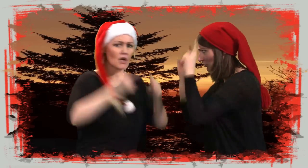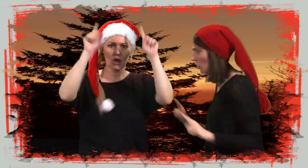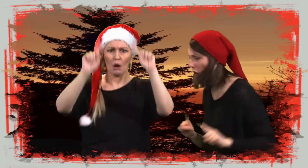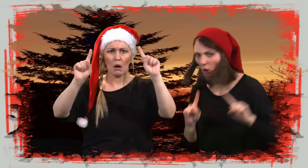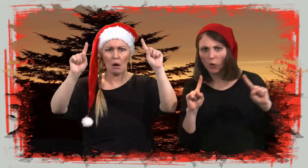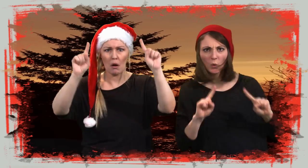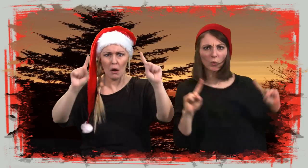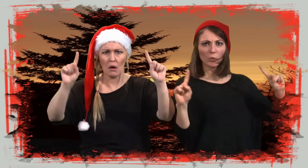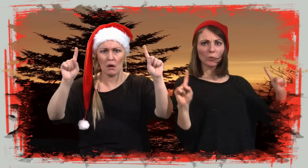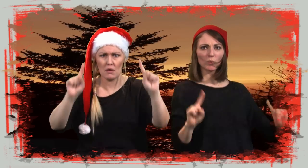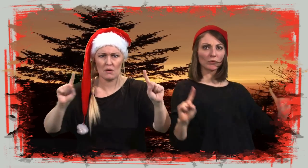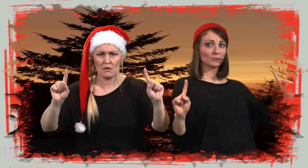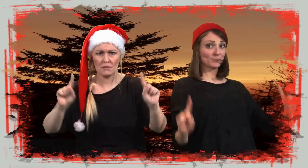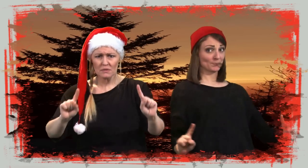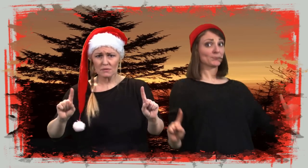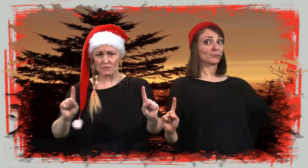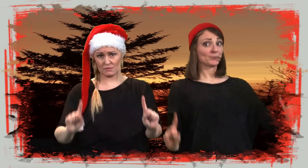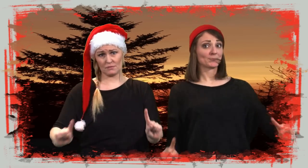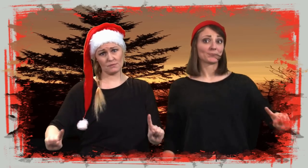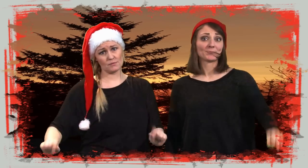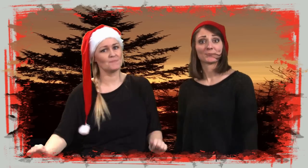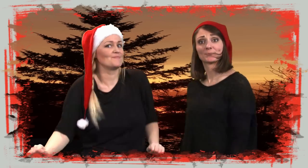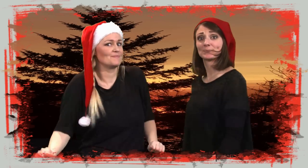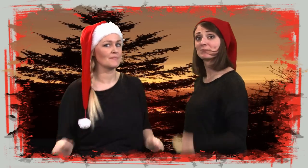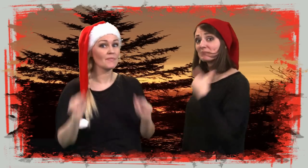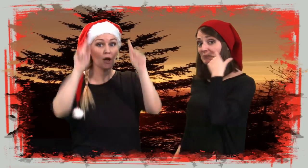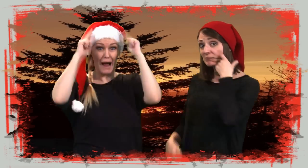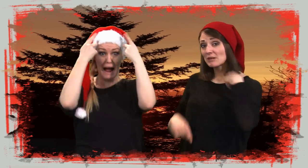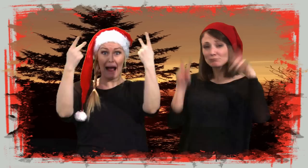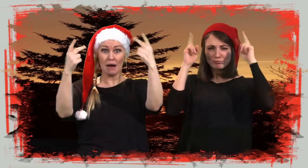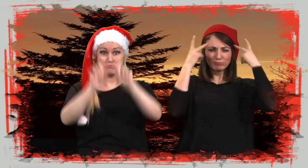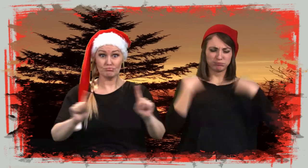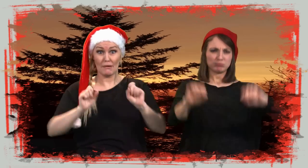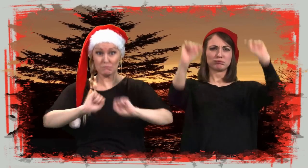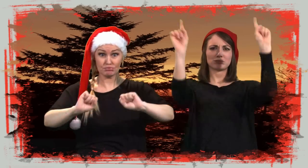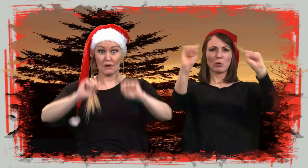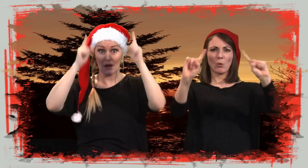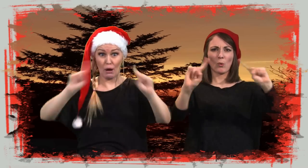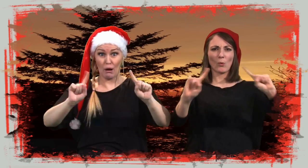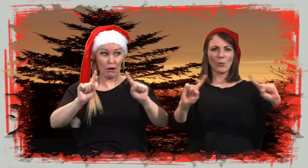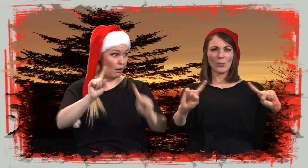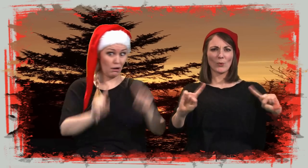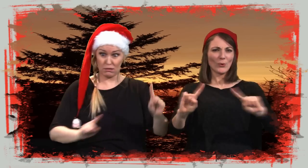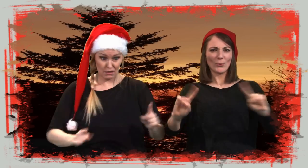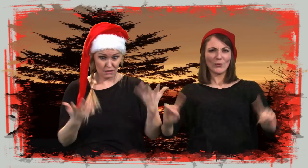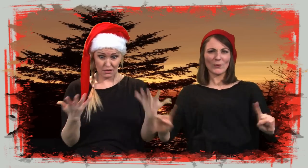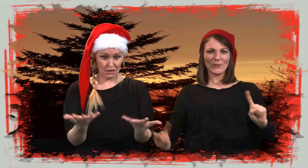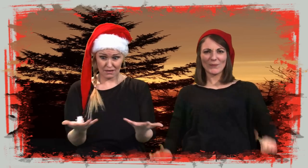jólagýri Tóttir í jólagýrán í með